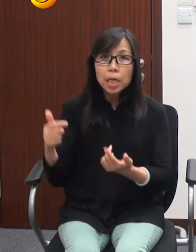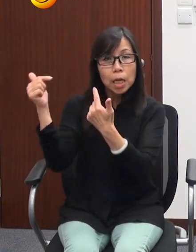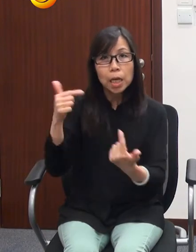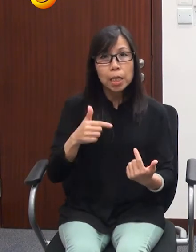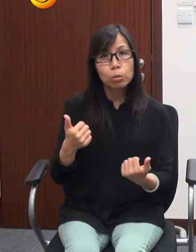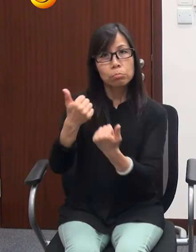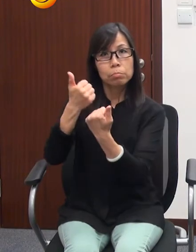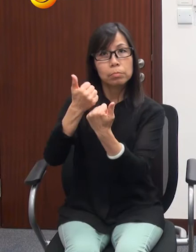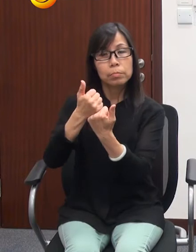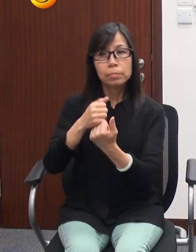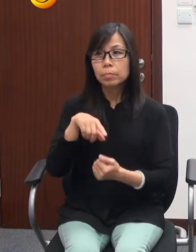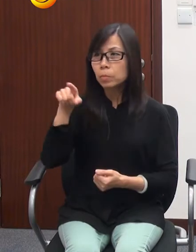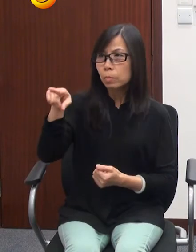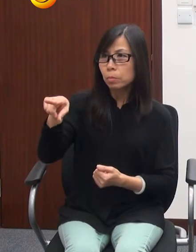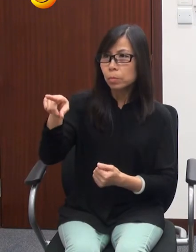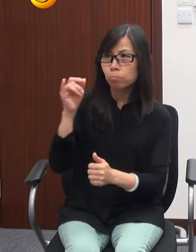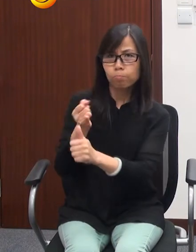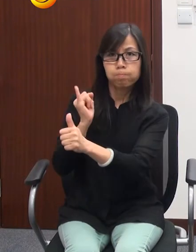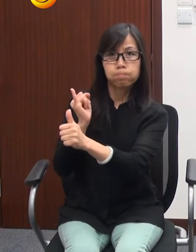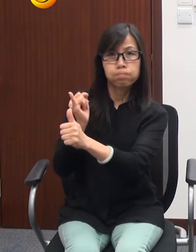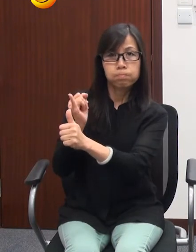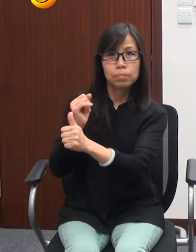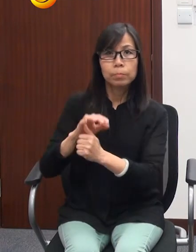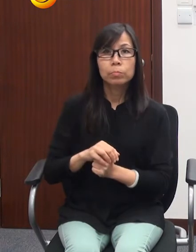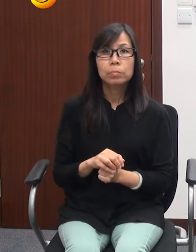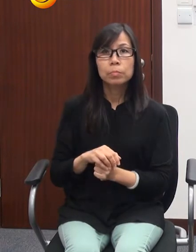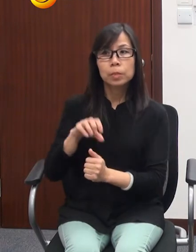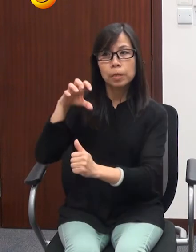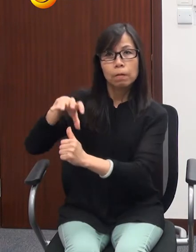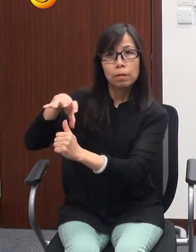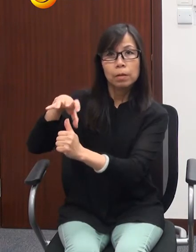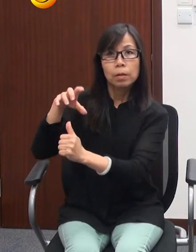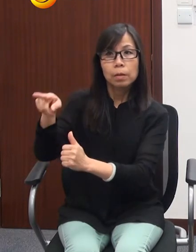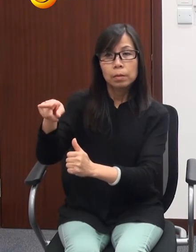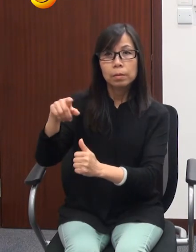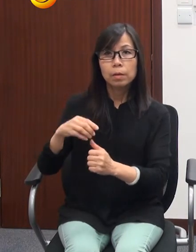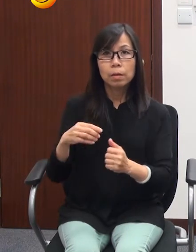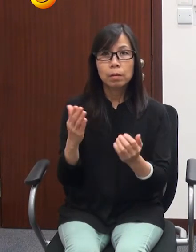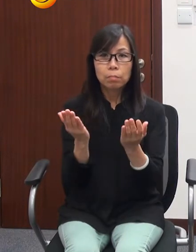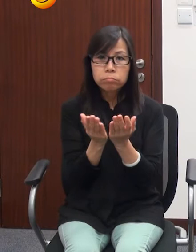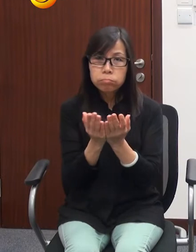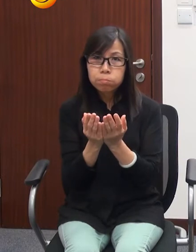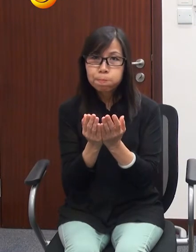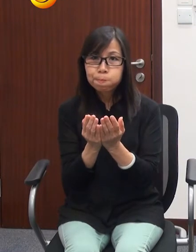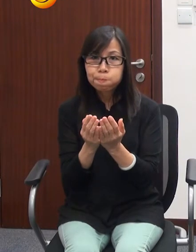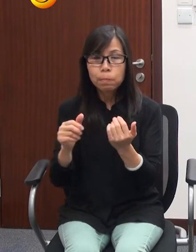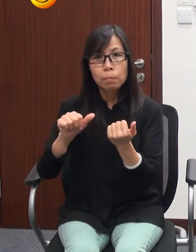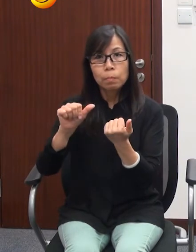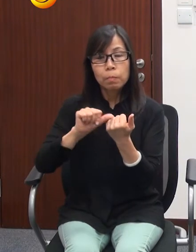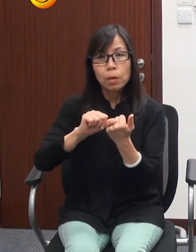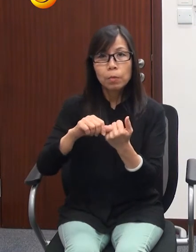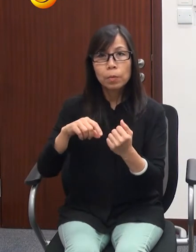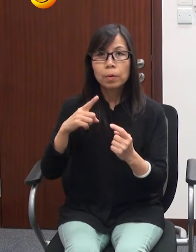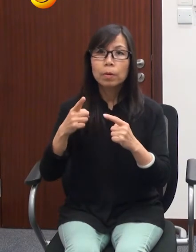續指責嗰、那個。校委會的人就已經是很明顯